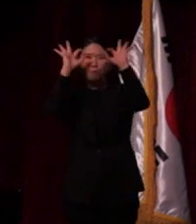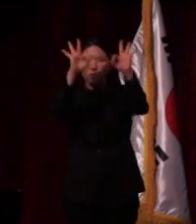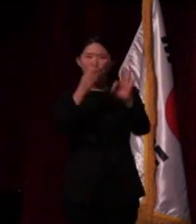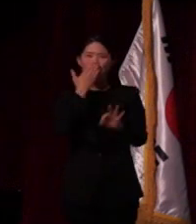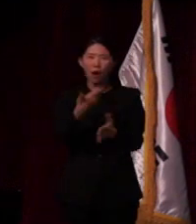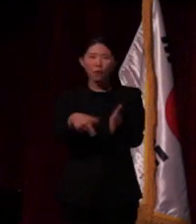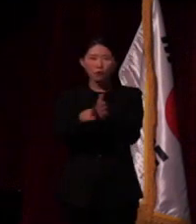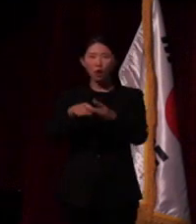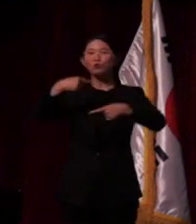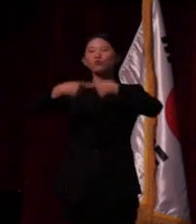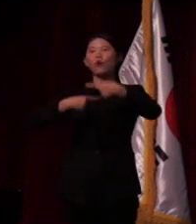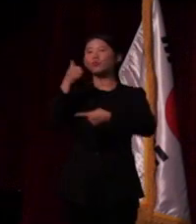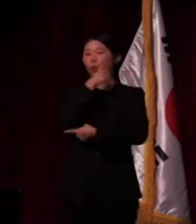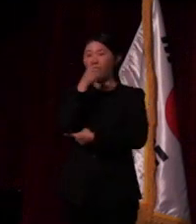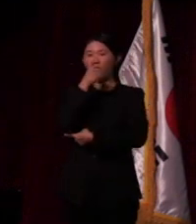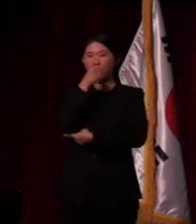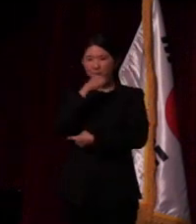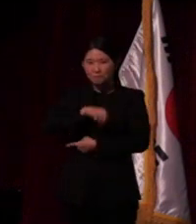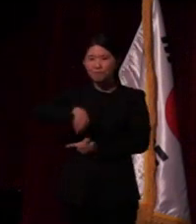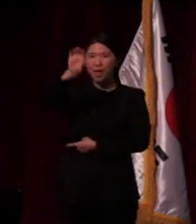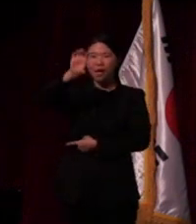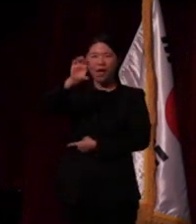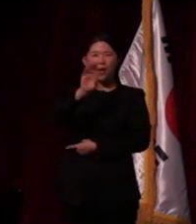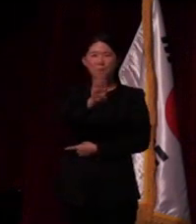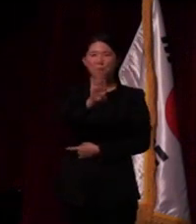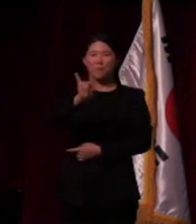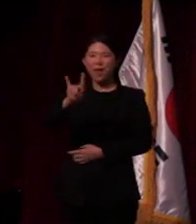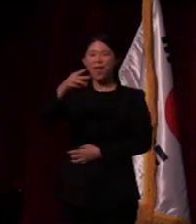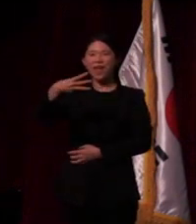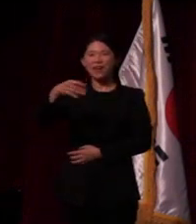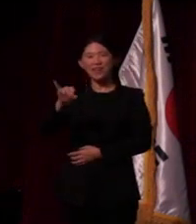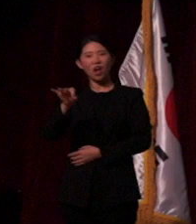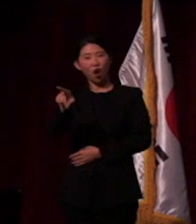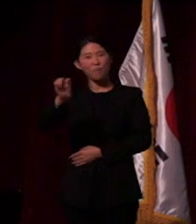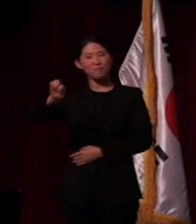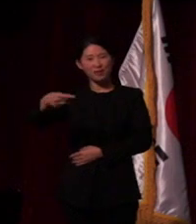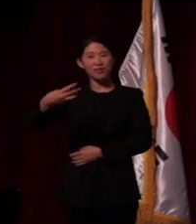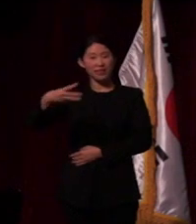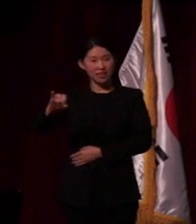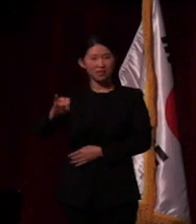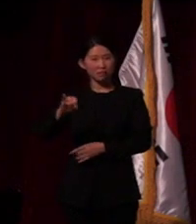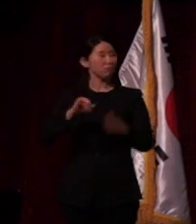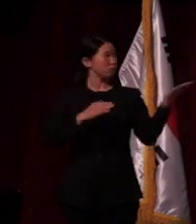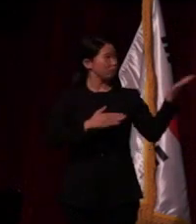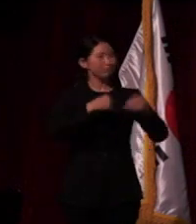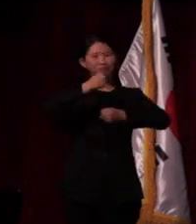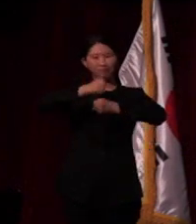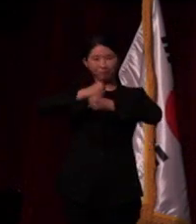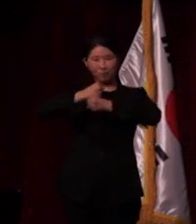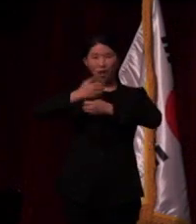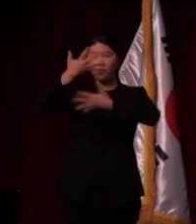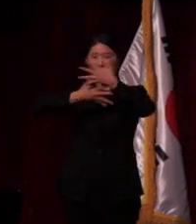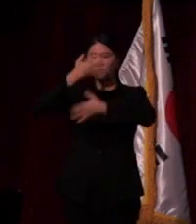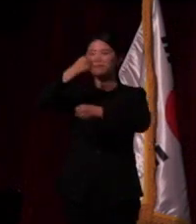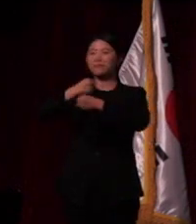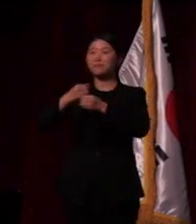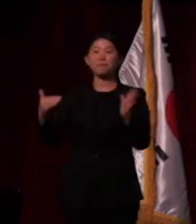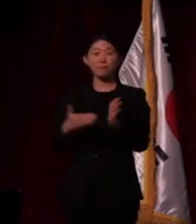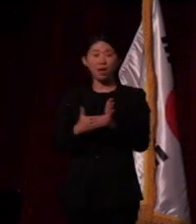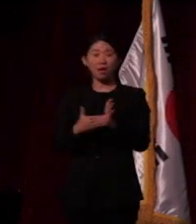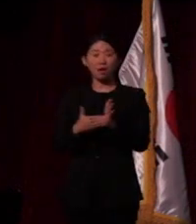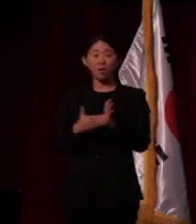버전, 그러니까 수어 통역이 있는 배리어 프리 버전으로 제작하기도 했습니다. 이